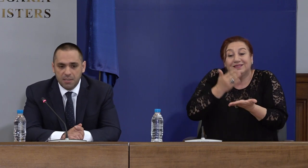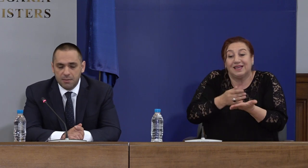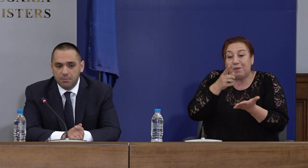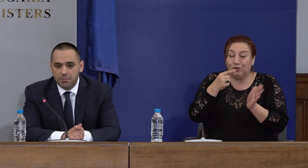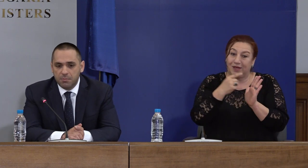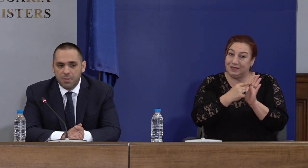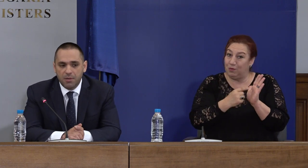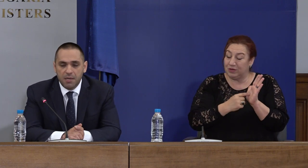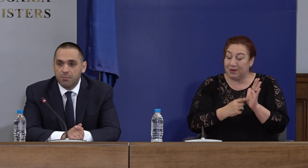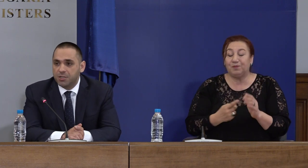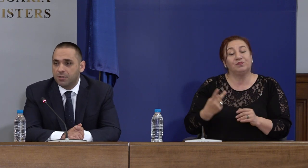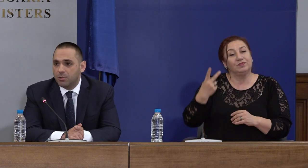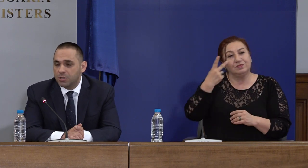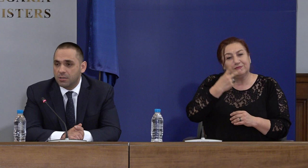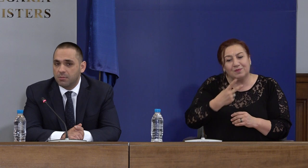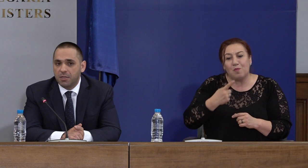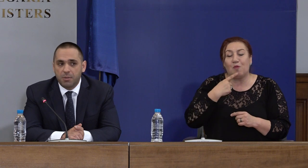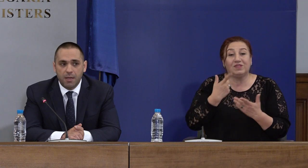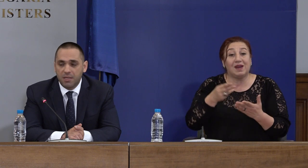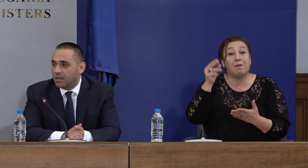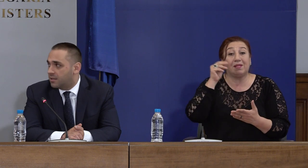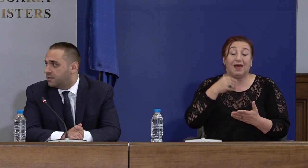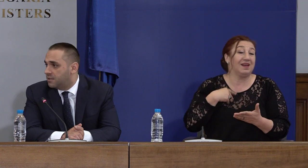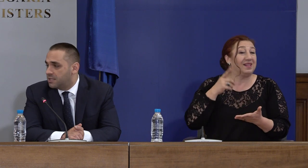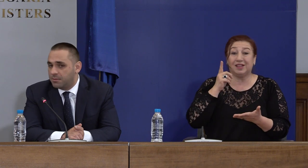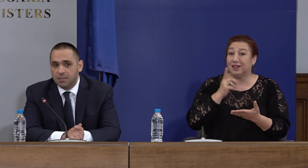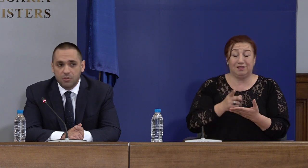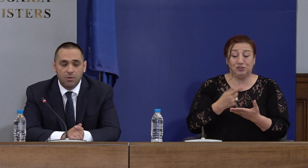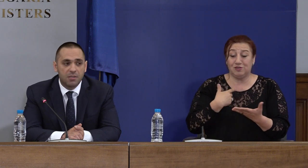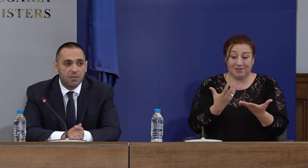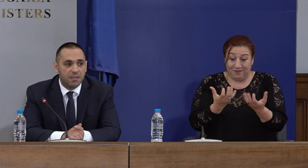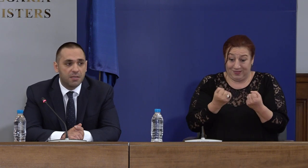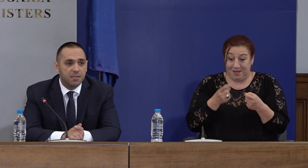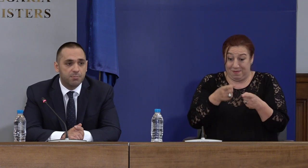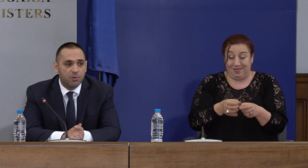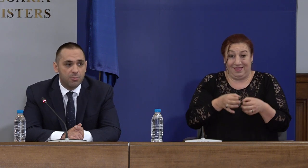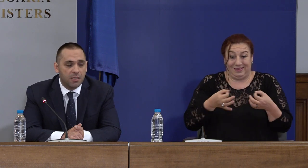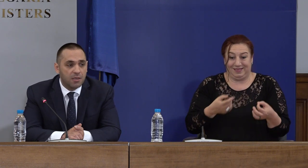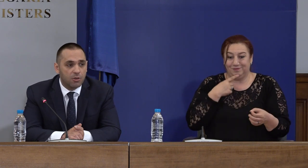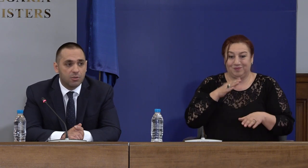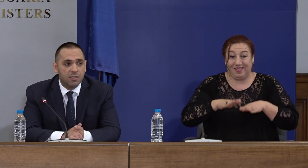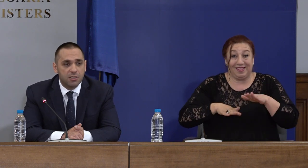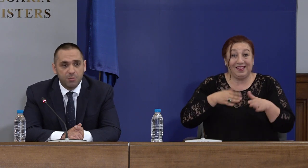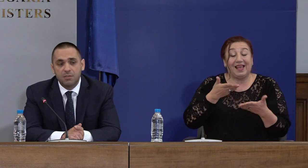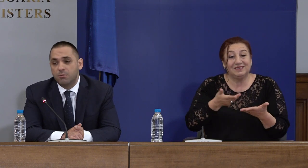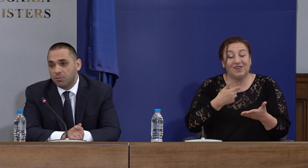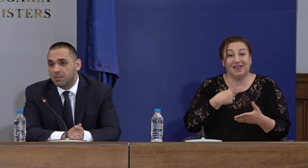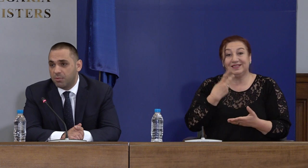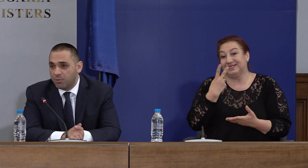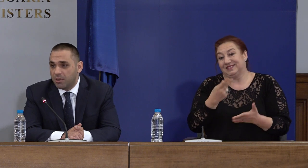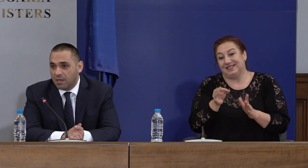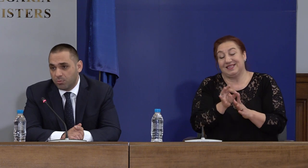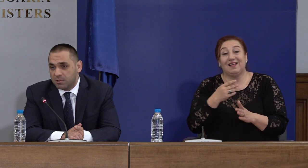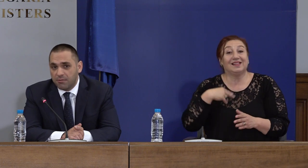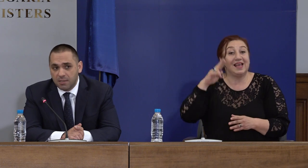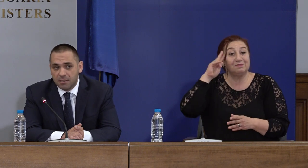един път казвам, България беше длъжна да предприеме тези действия с оглед на това ние да изпълним този ангажимент, съответно да